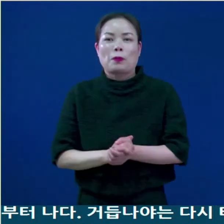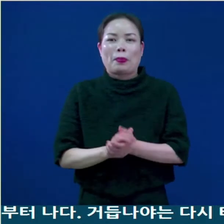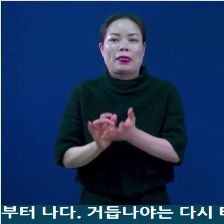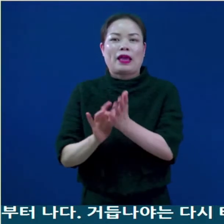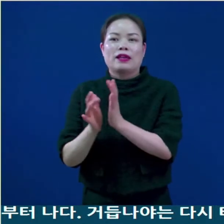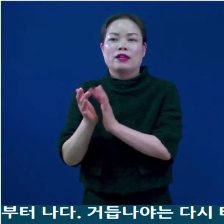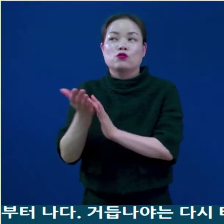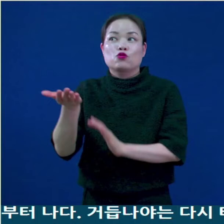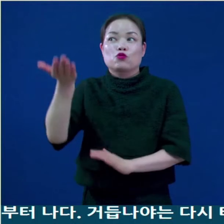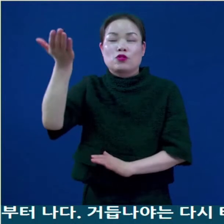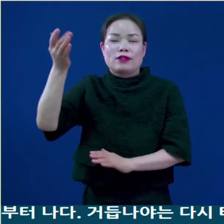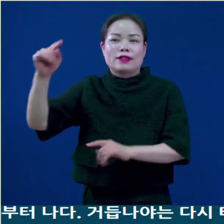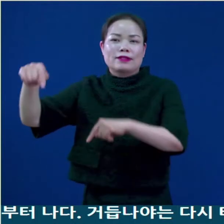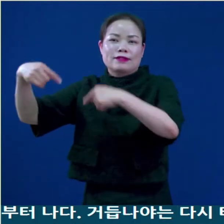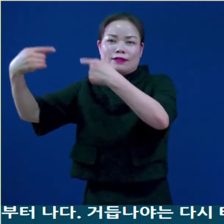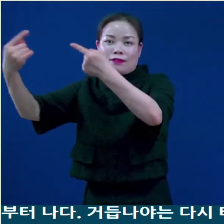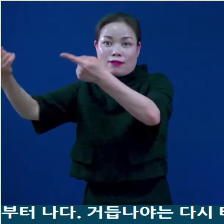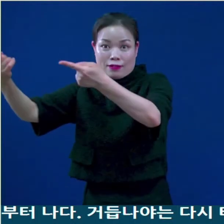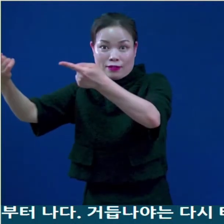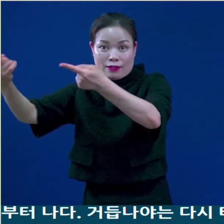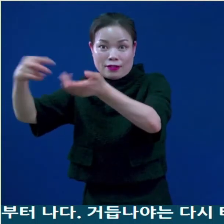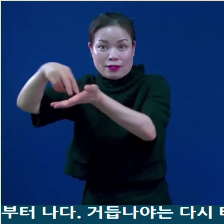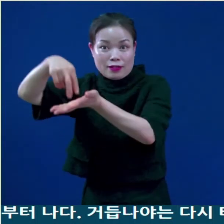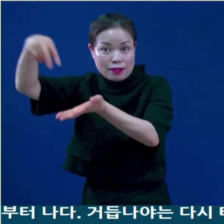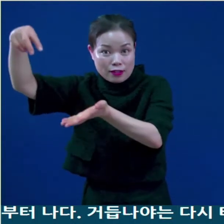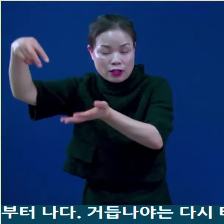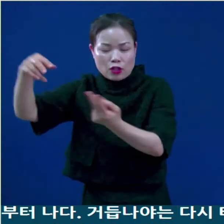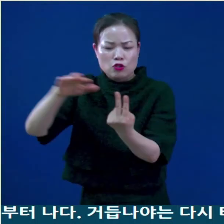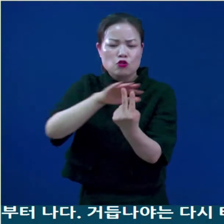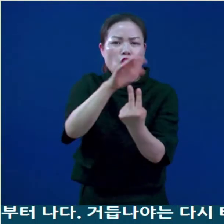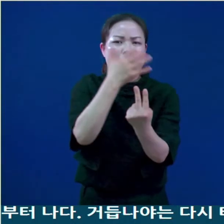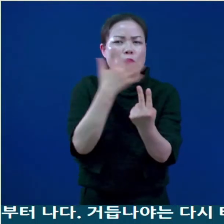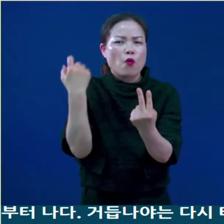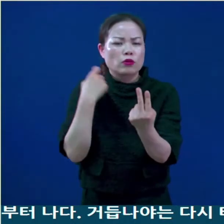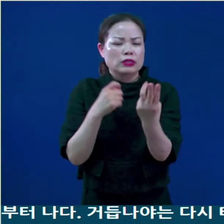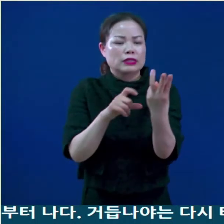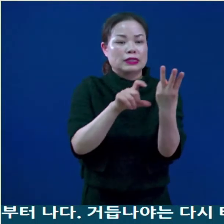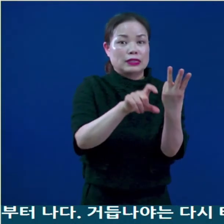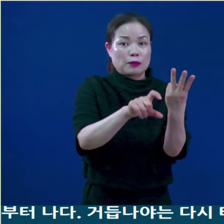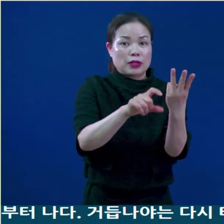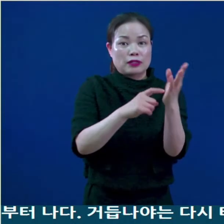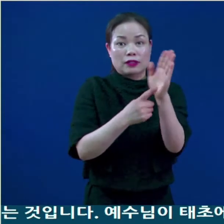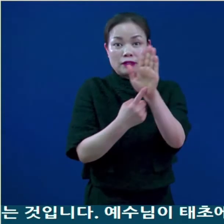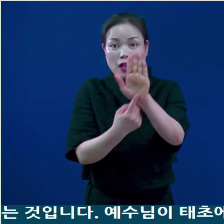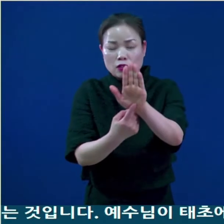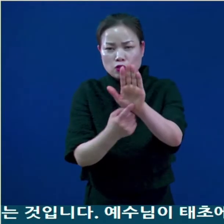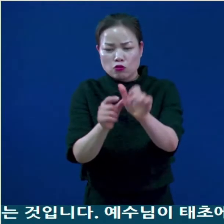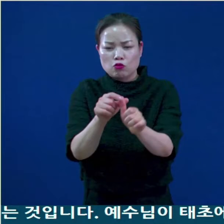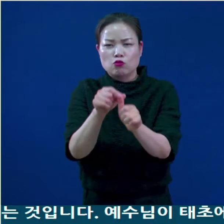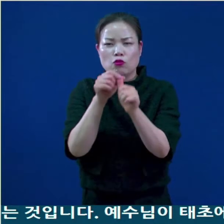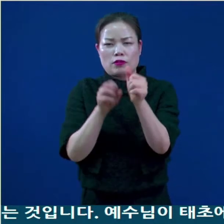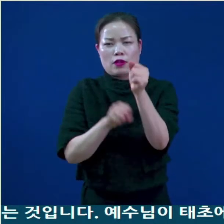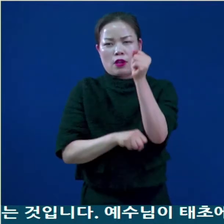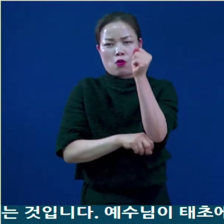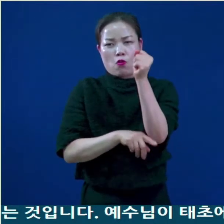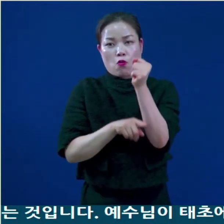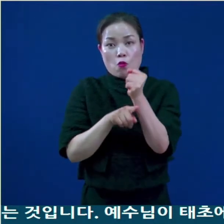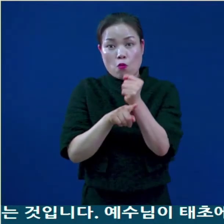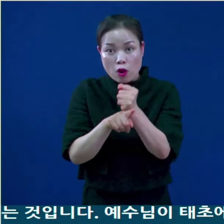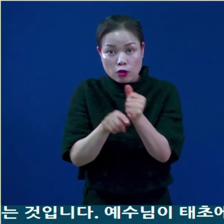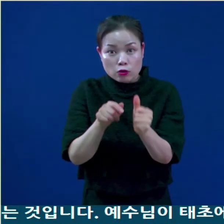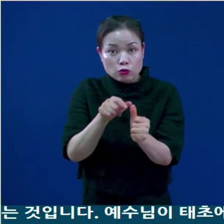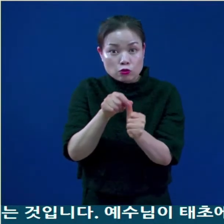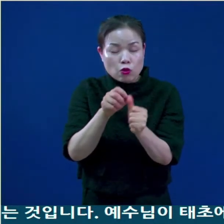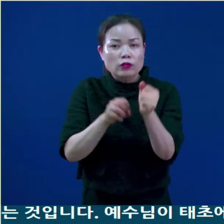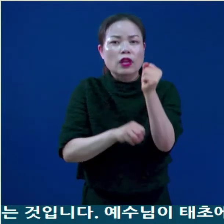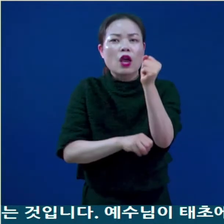예수님이 위로 돌아가신다. 이게 요한복음이 3장에서부터 얘기하고 있는 구원의 원리, 우리 구원의